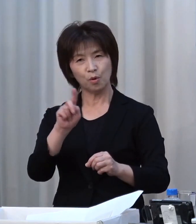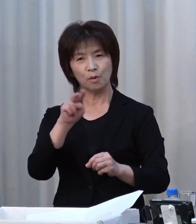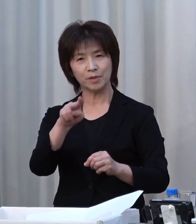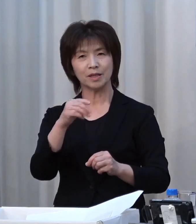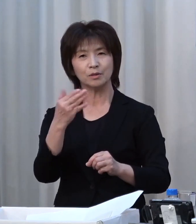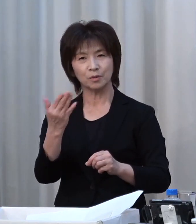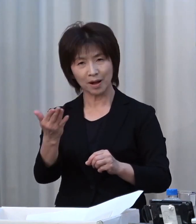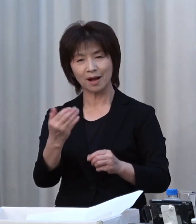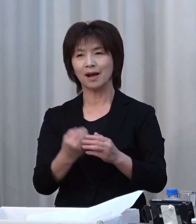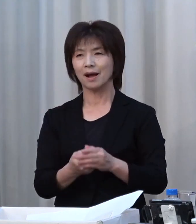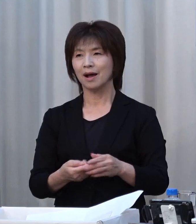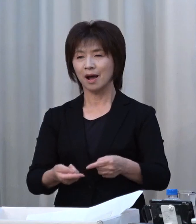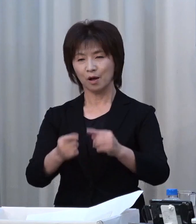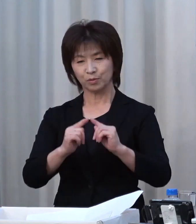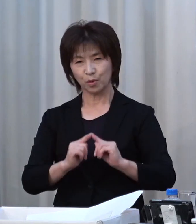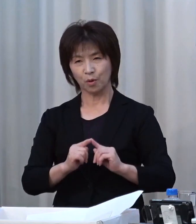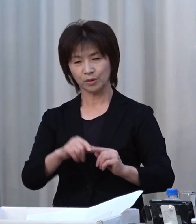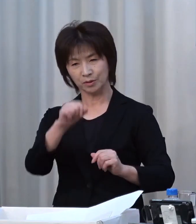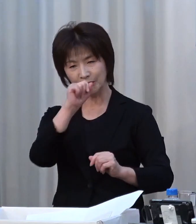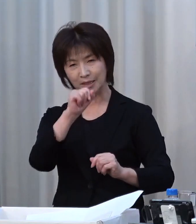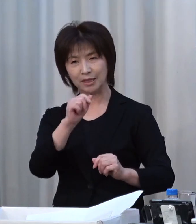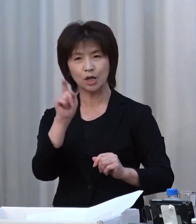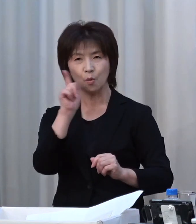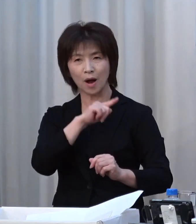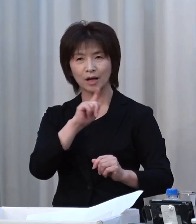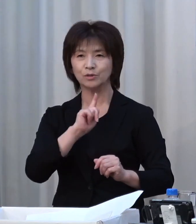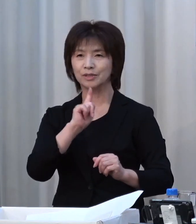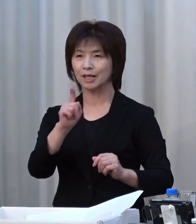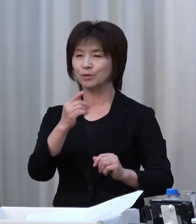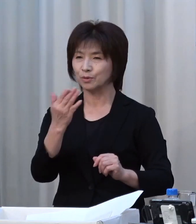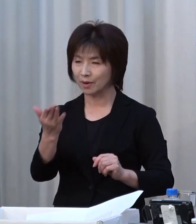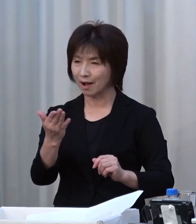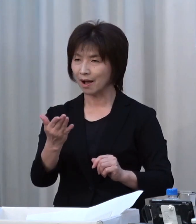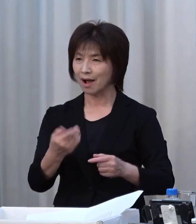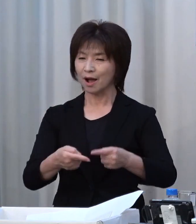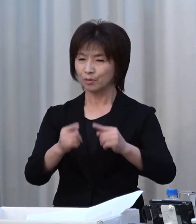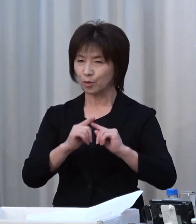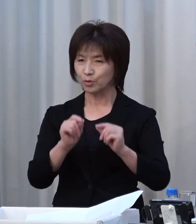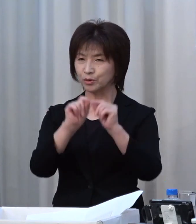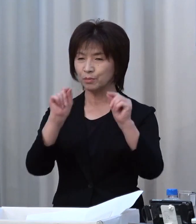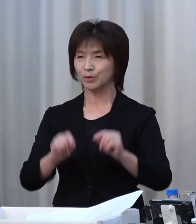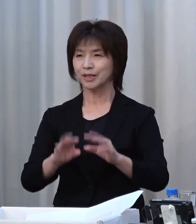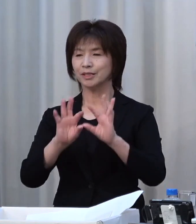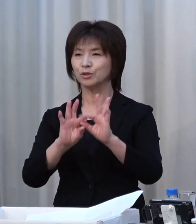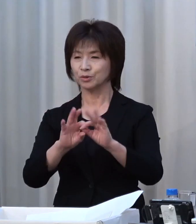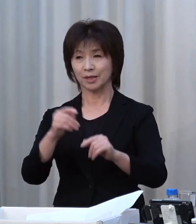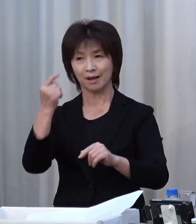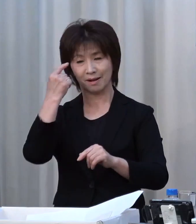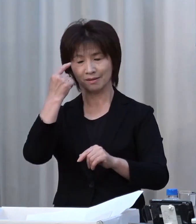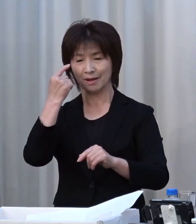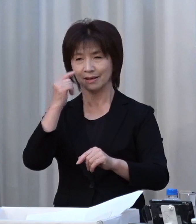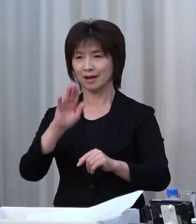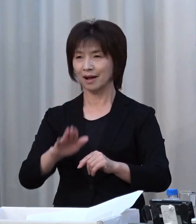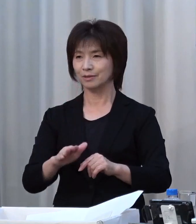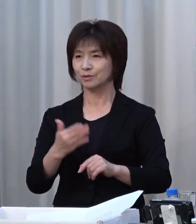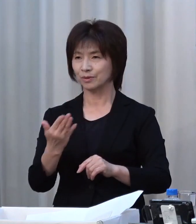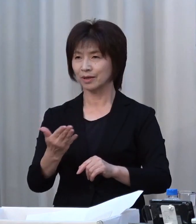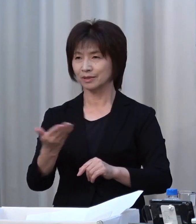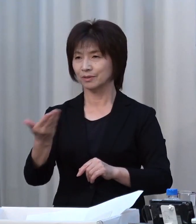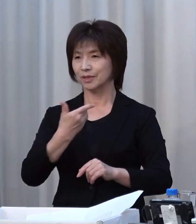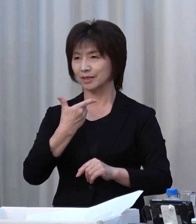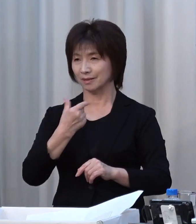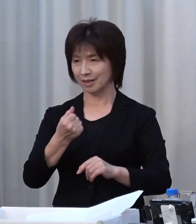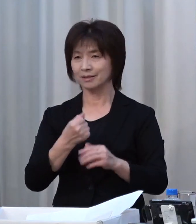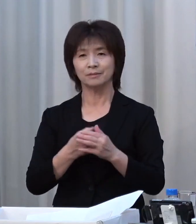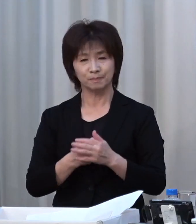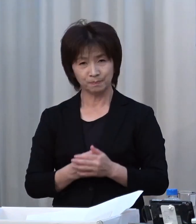その導入の可否というか、どういうふうにこの導入の問題については考えがあるのかというのを伺えればと思